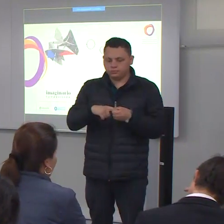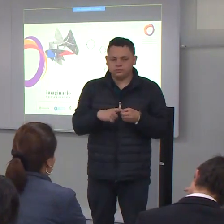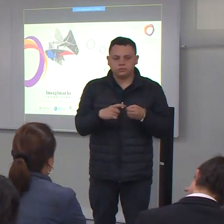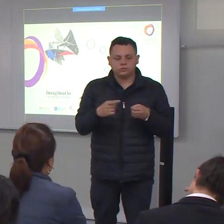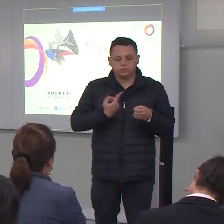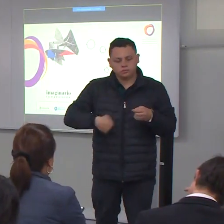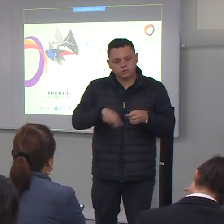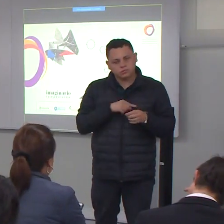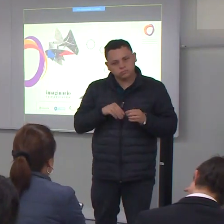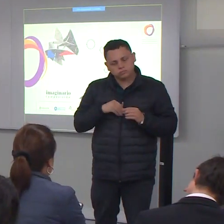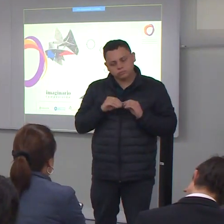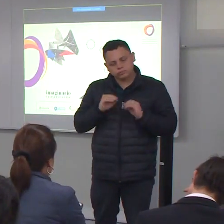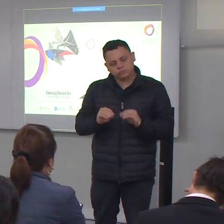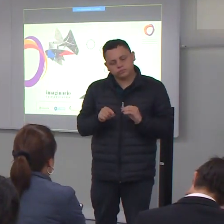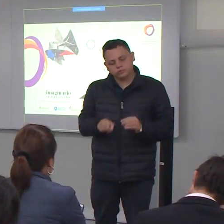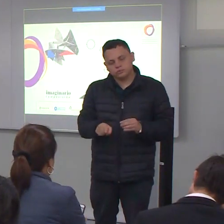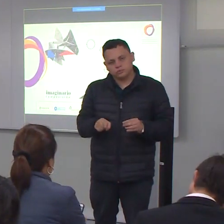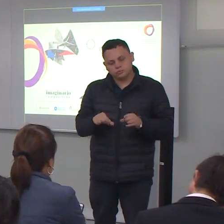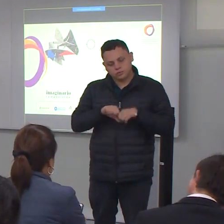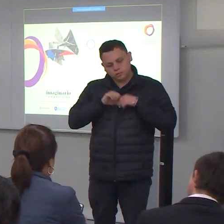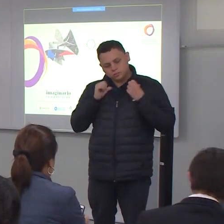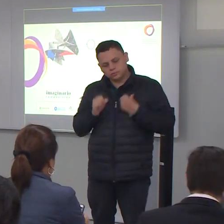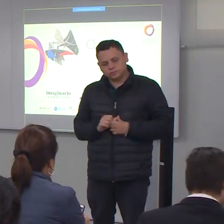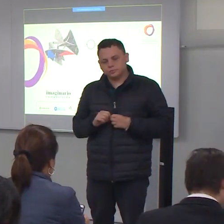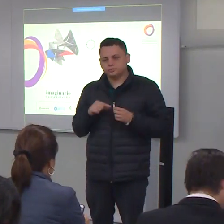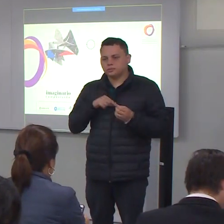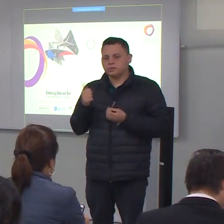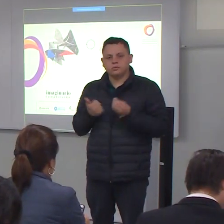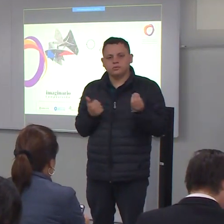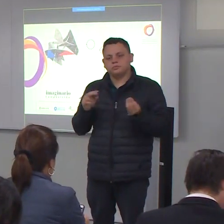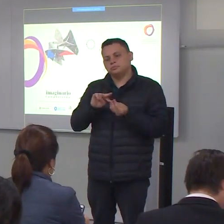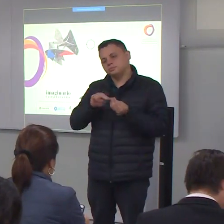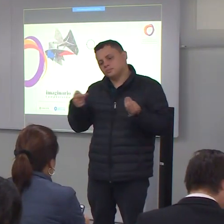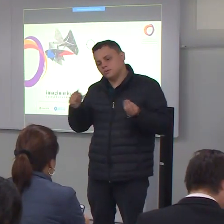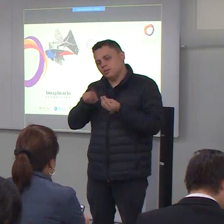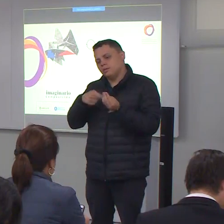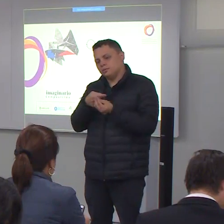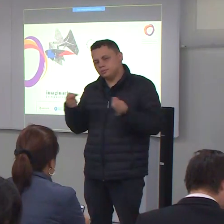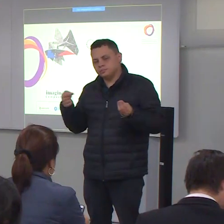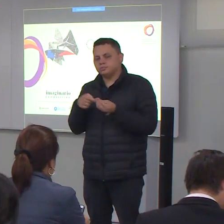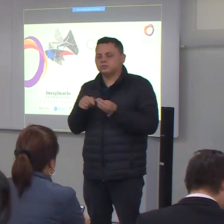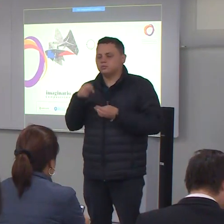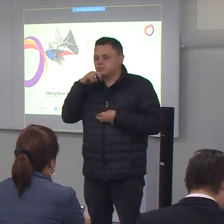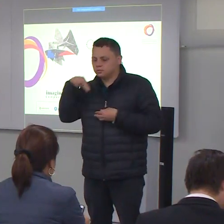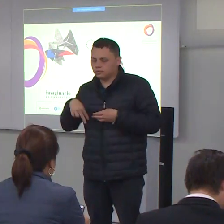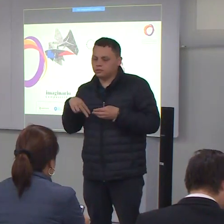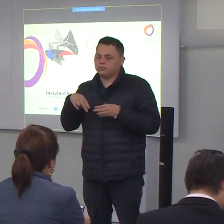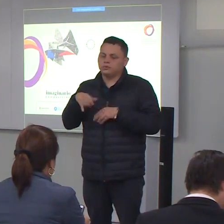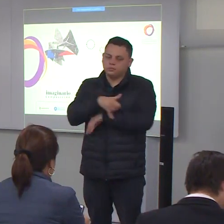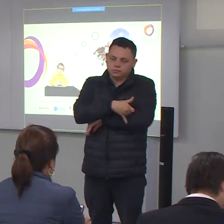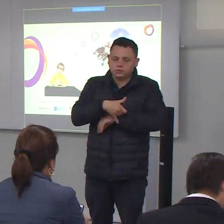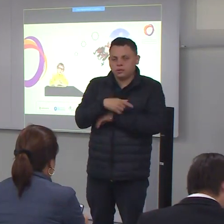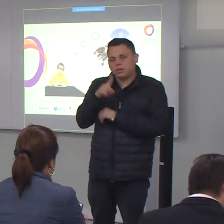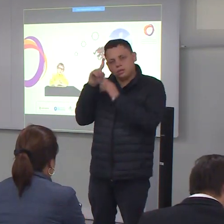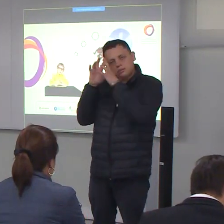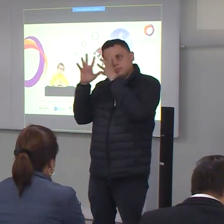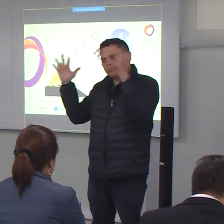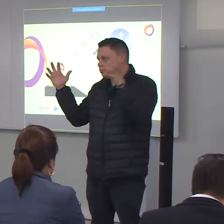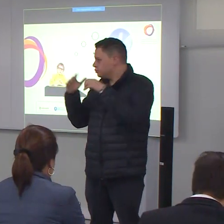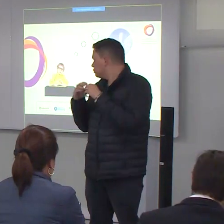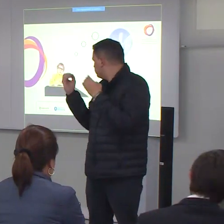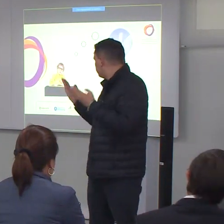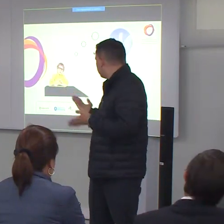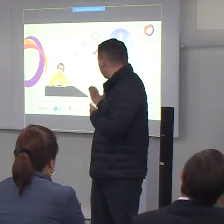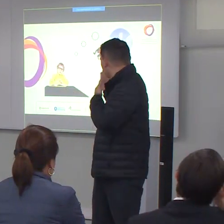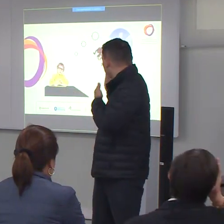sembrar en sus corazones en el área en de diseño arquitectura y humanidades hay unos imaginarios como estos y